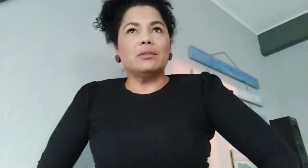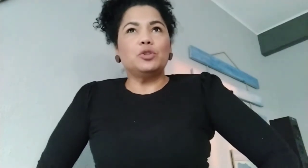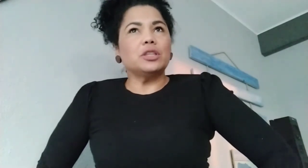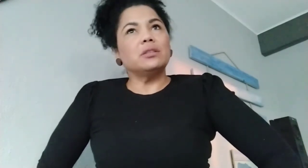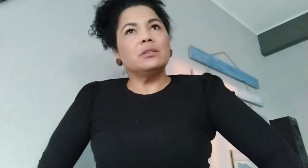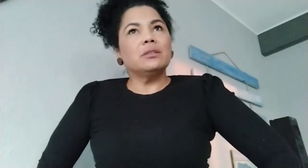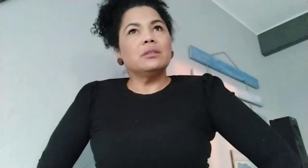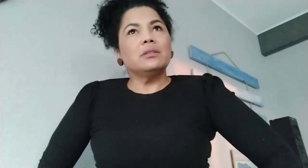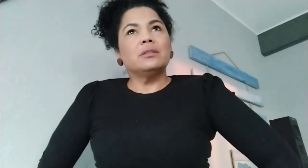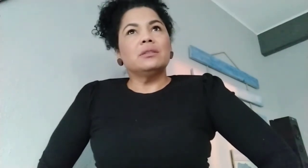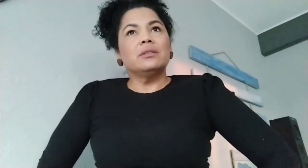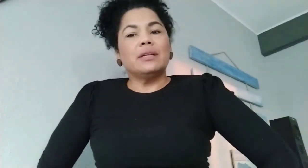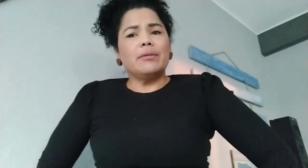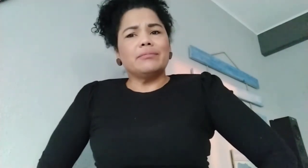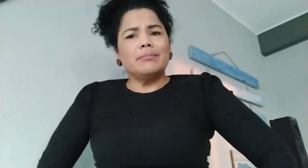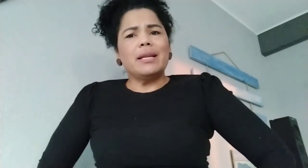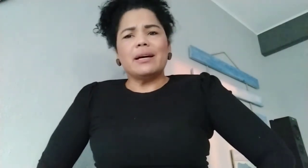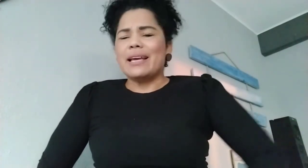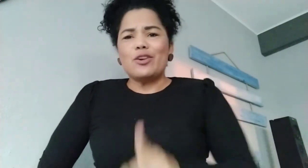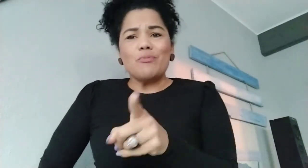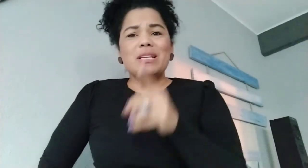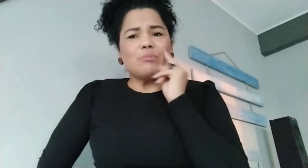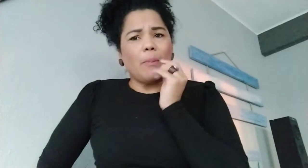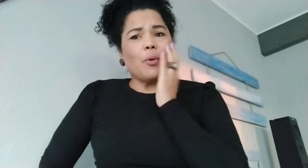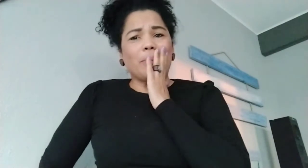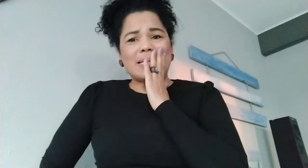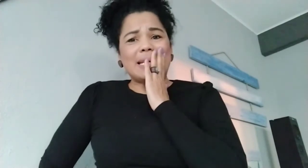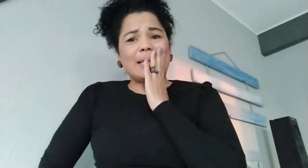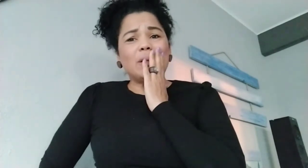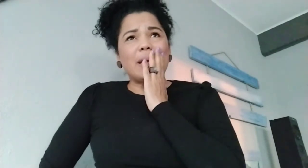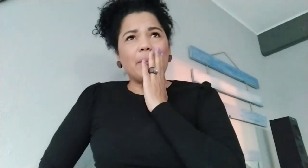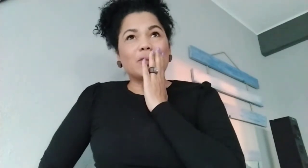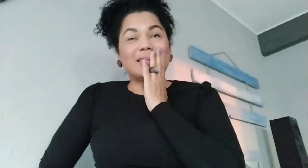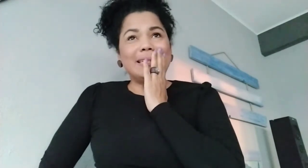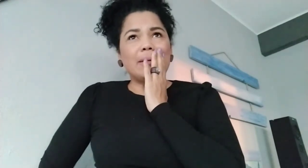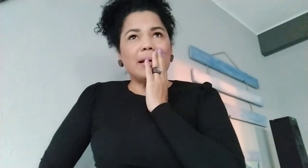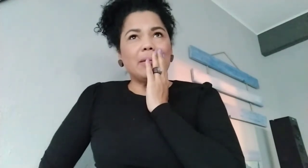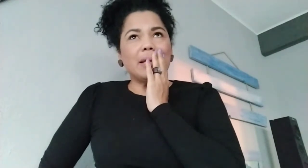duchi. Mira, que yo mismo, por pasar tanto tiempo sin hablar la palabra